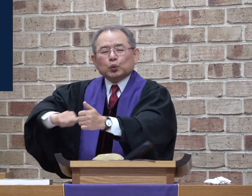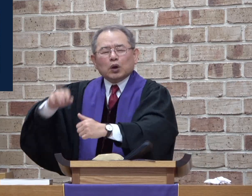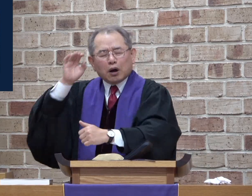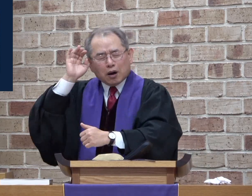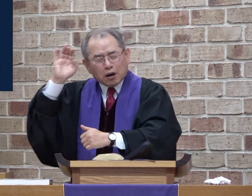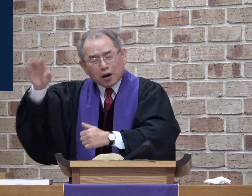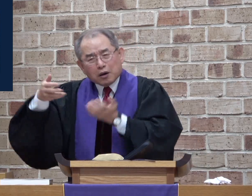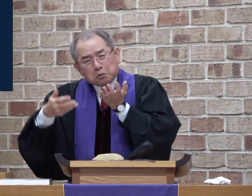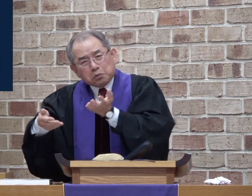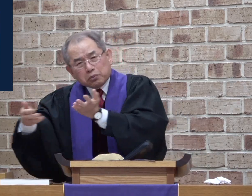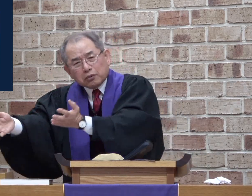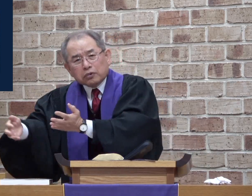자녀들에게 전하기 위해서